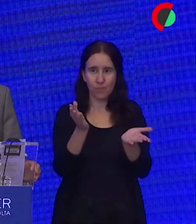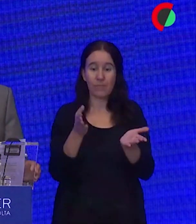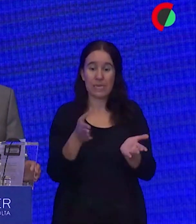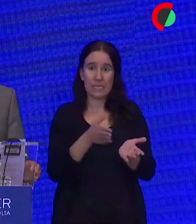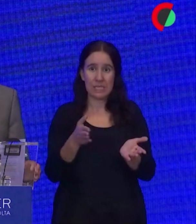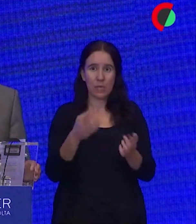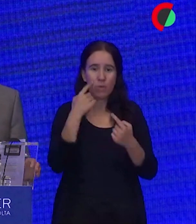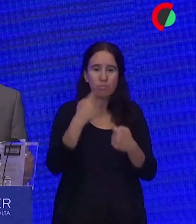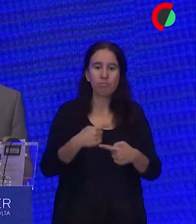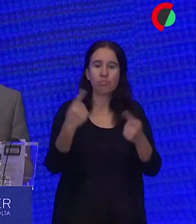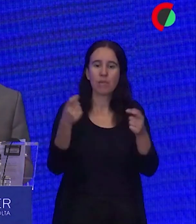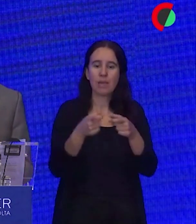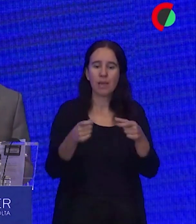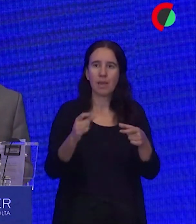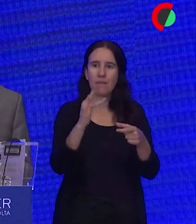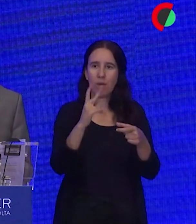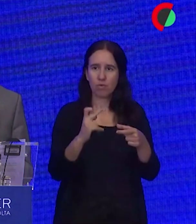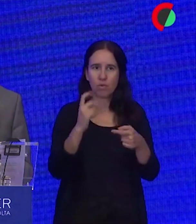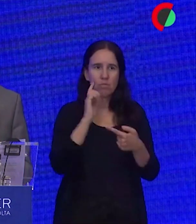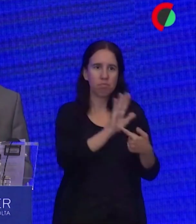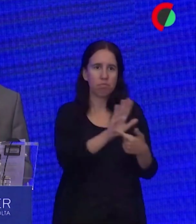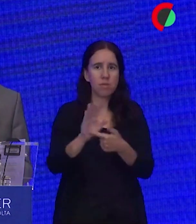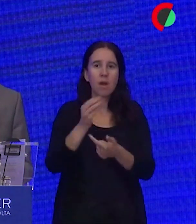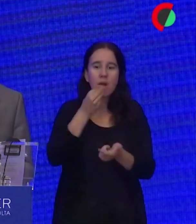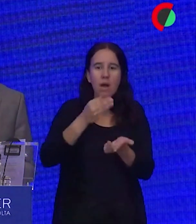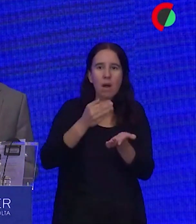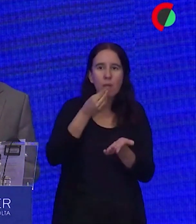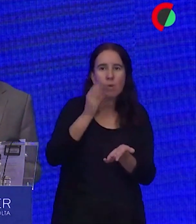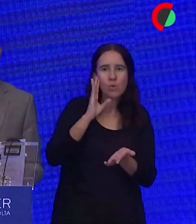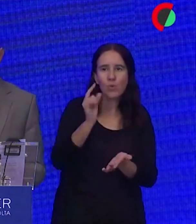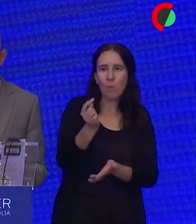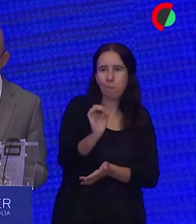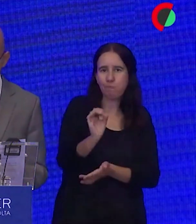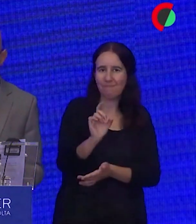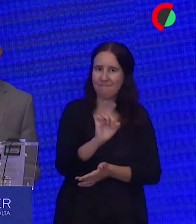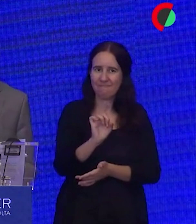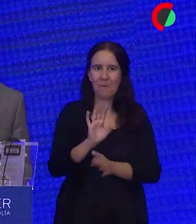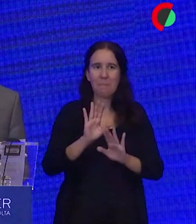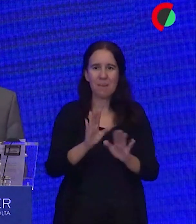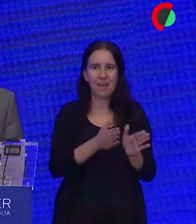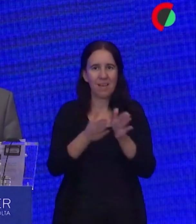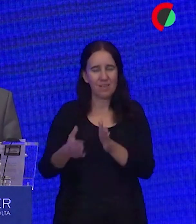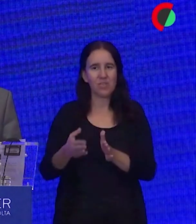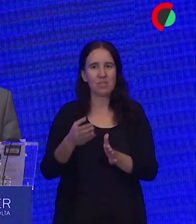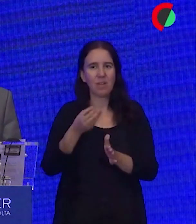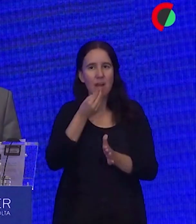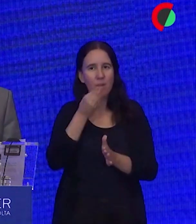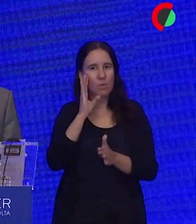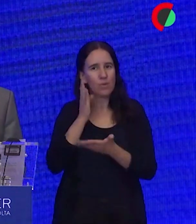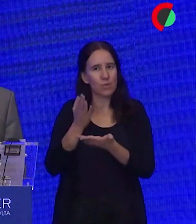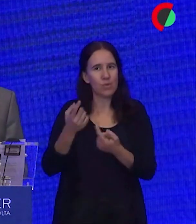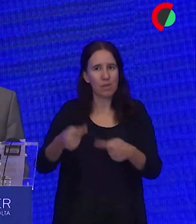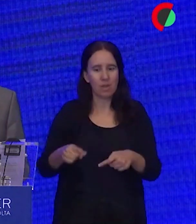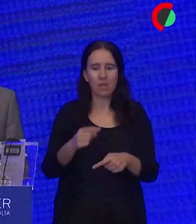quando o lançamento do e-voucher referi que não haveria almoços grátis, mas haveria sim almoços com 50% de